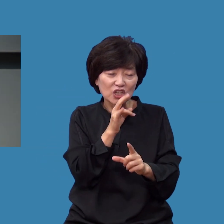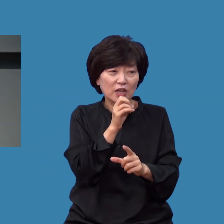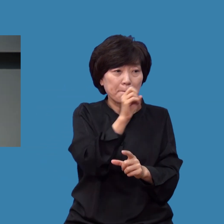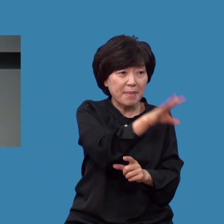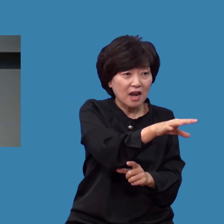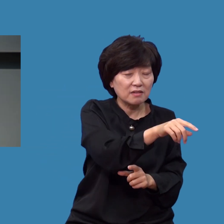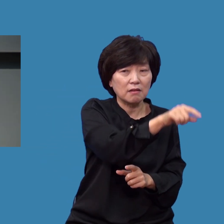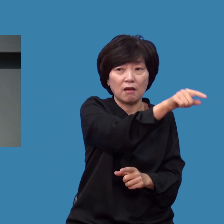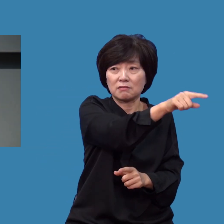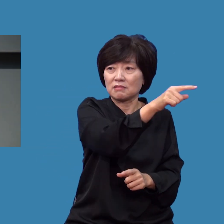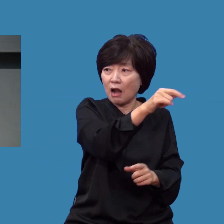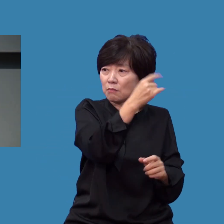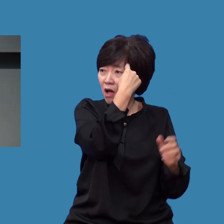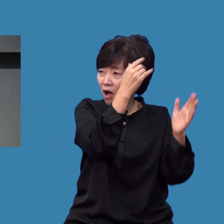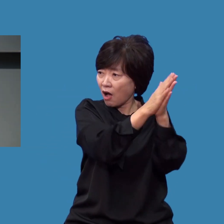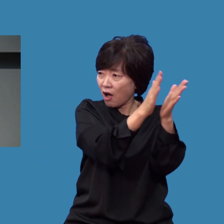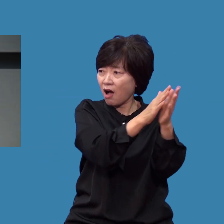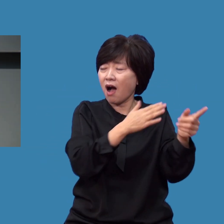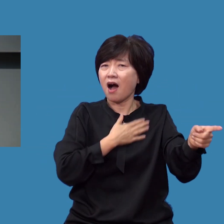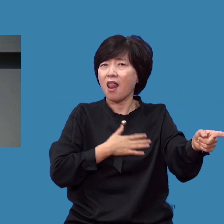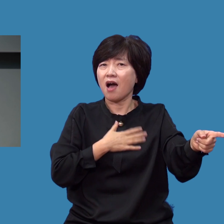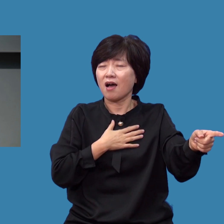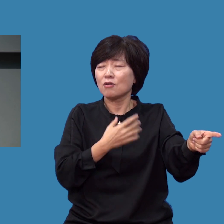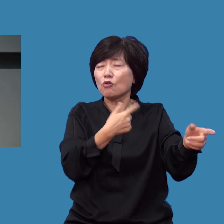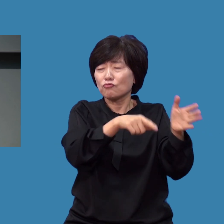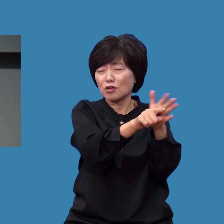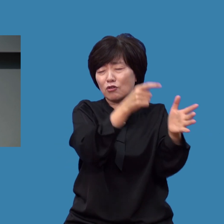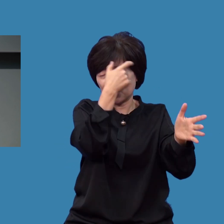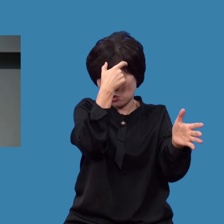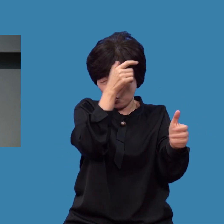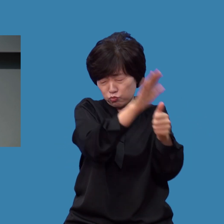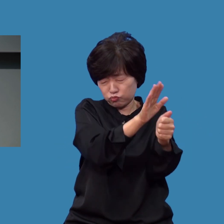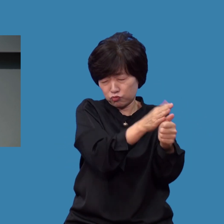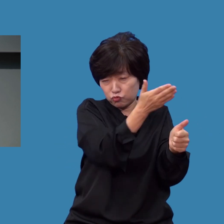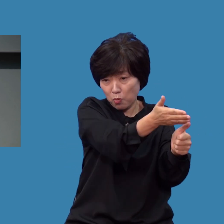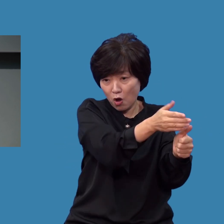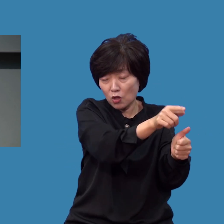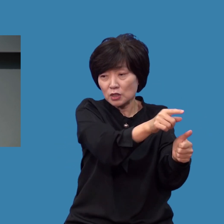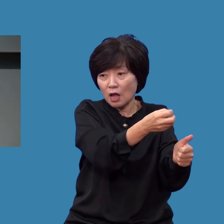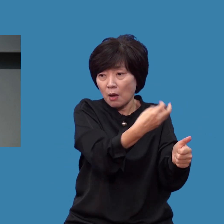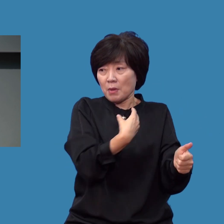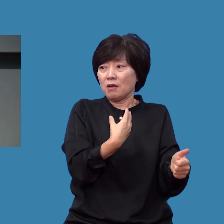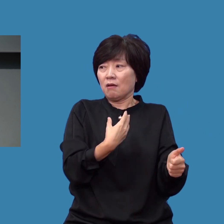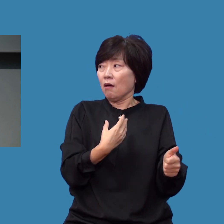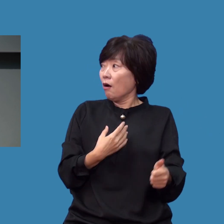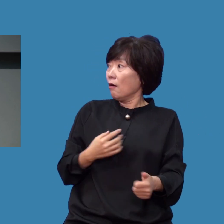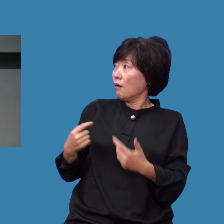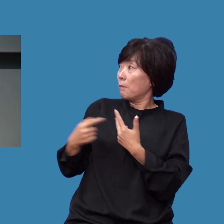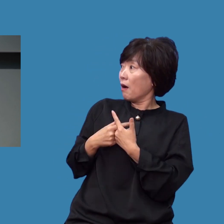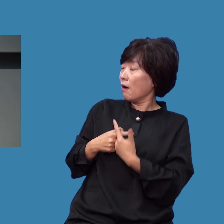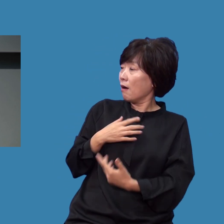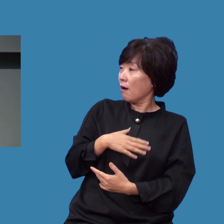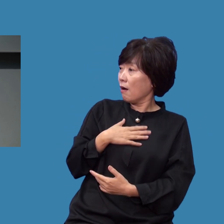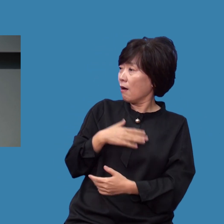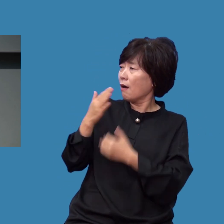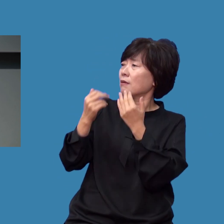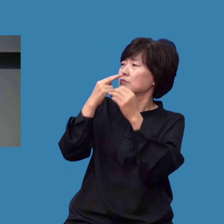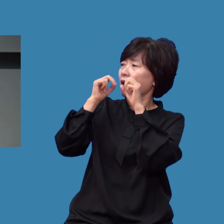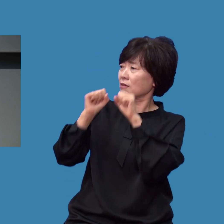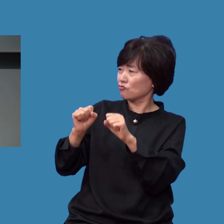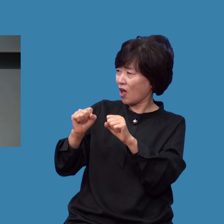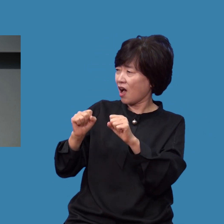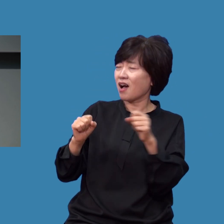것이 있으면 그냥 그 사람을 위해서 기도할 때 하라는 거예요. 그럼 듣고서 이게 뭐야, 이 사람이 이걸 어떻게 알았지? 정말 하나님이